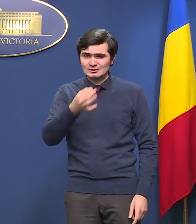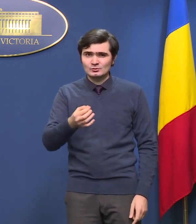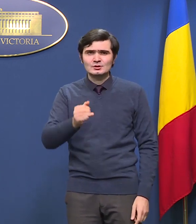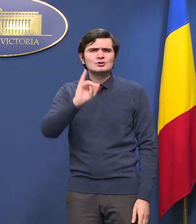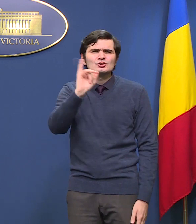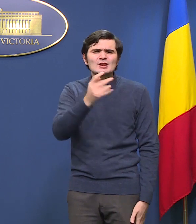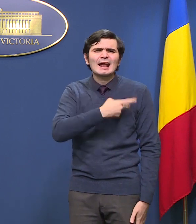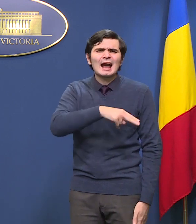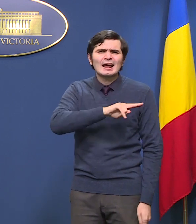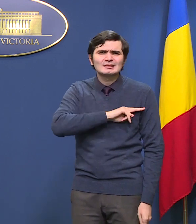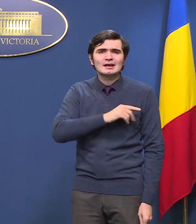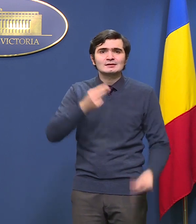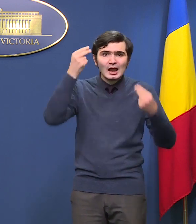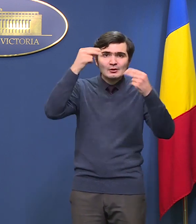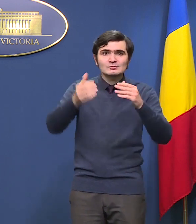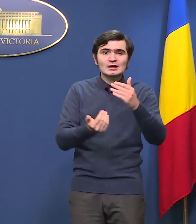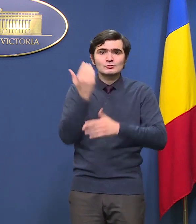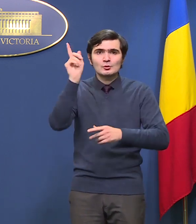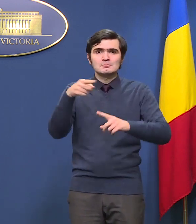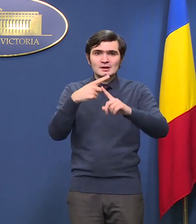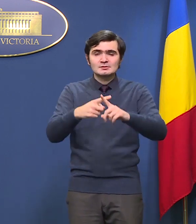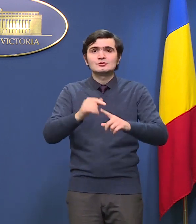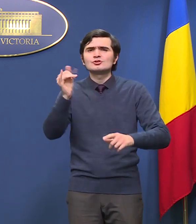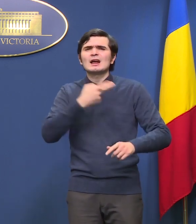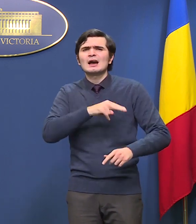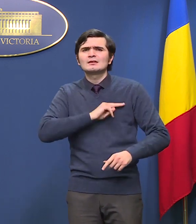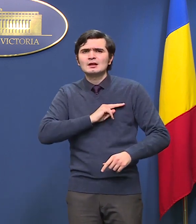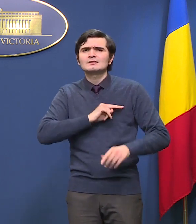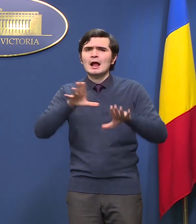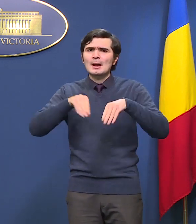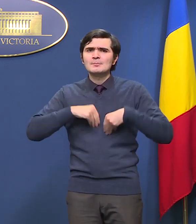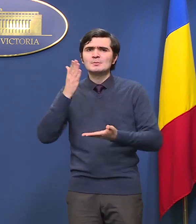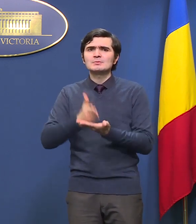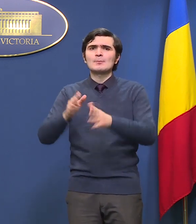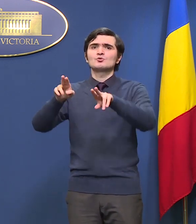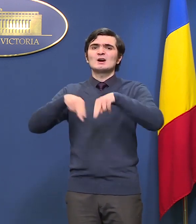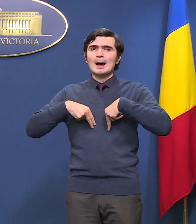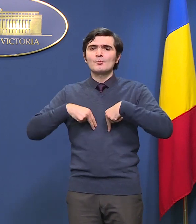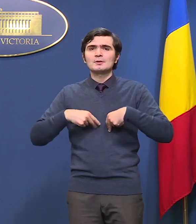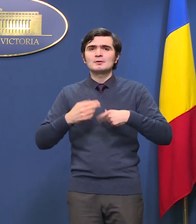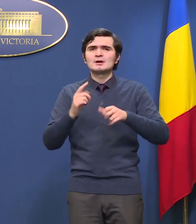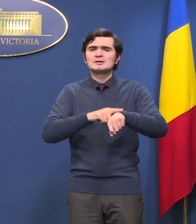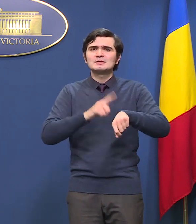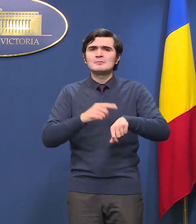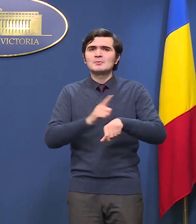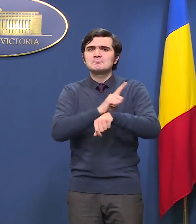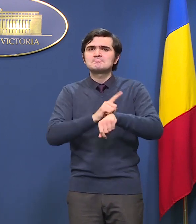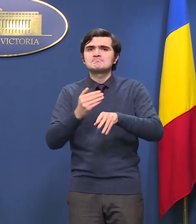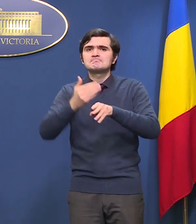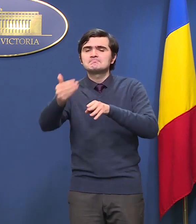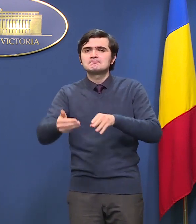garantează, pentru că tot ați anunțat noi restricții, că ne vom primi aceste drepturi înapoi. Și peste cât timp? Mulțumesc.